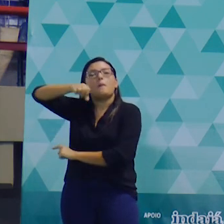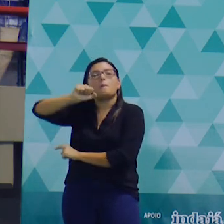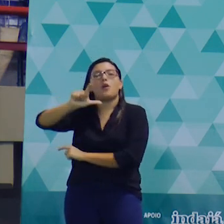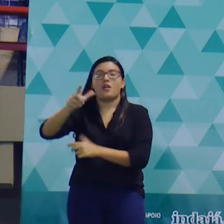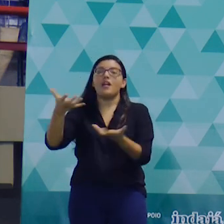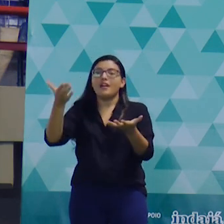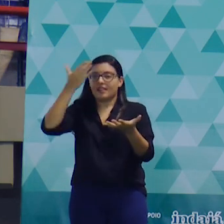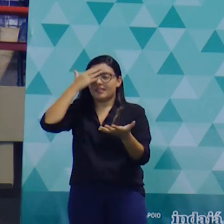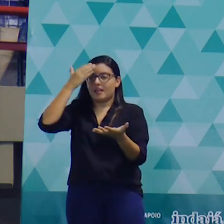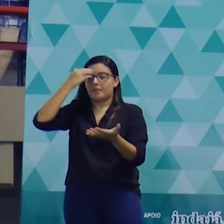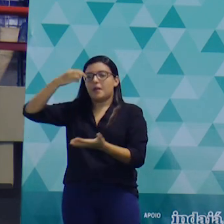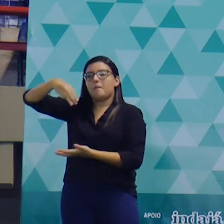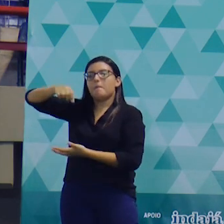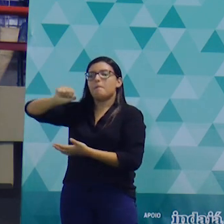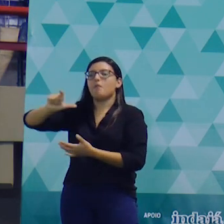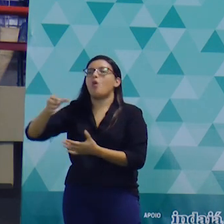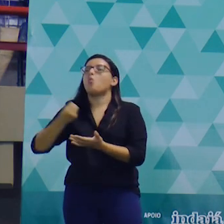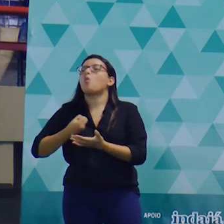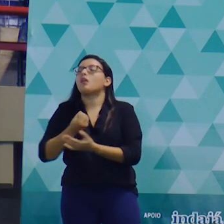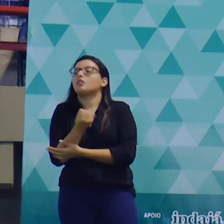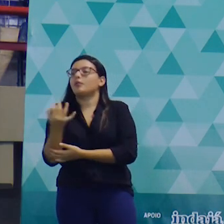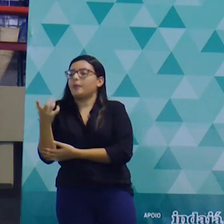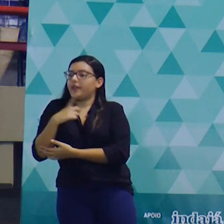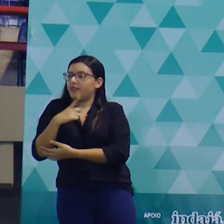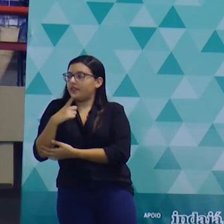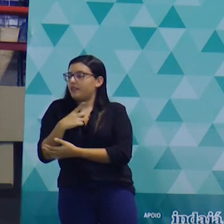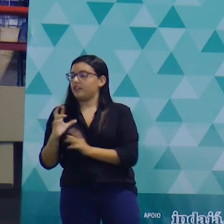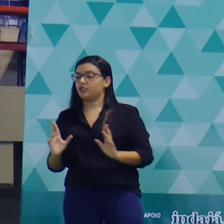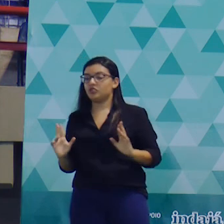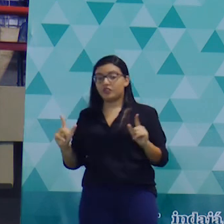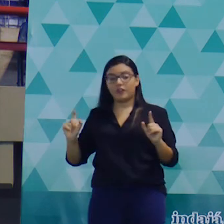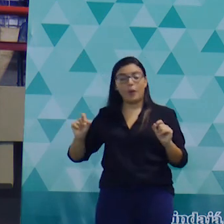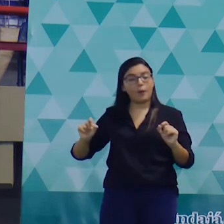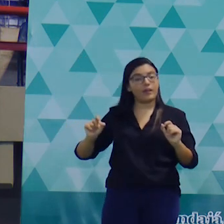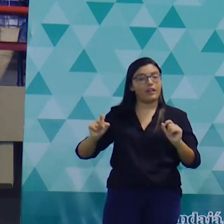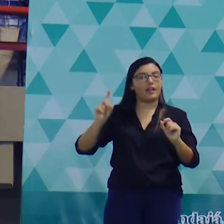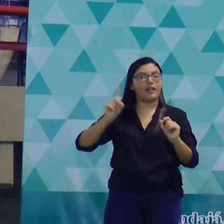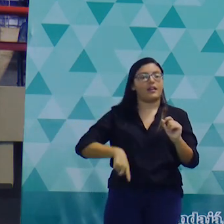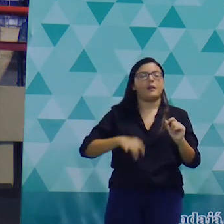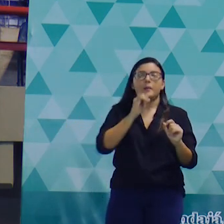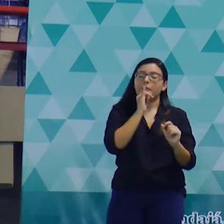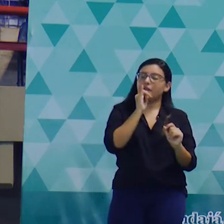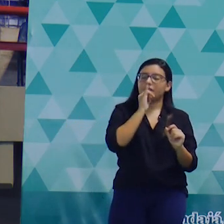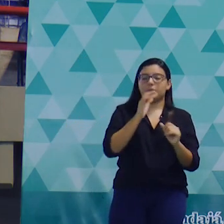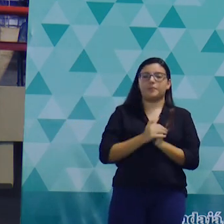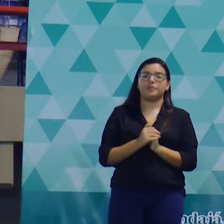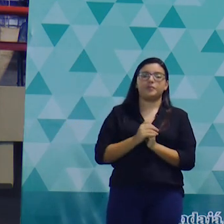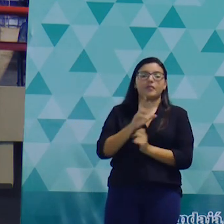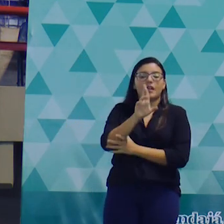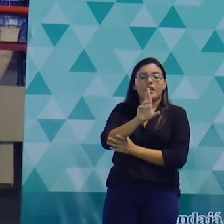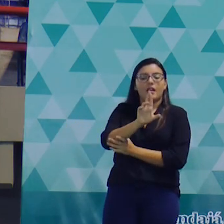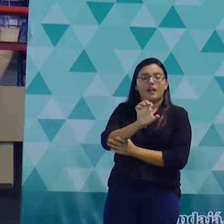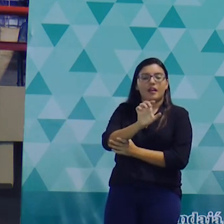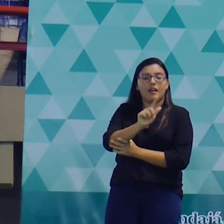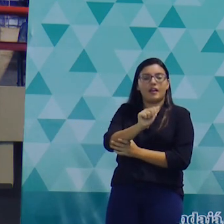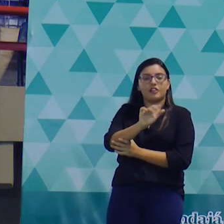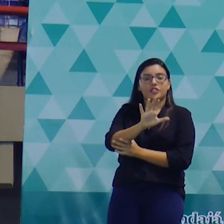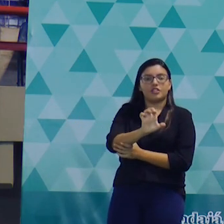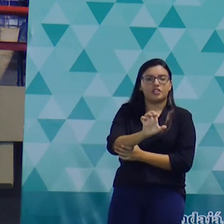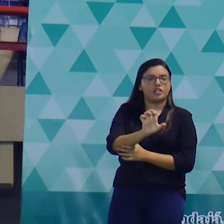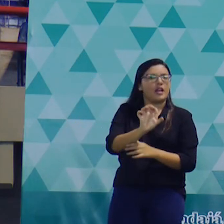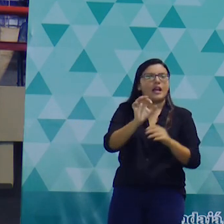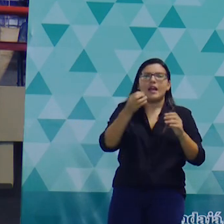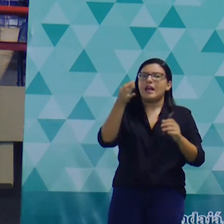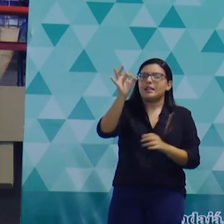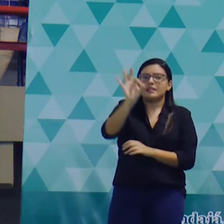o número de mols de cobre. E o que tem de diferente nessa questão é que ele diz que o reagente não é 100%